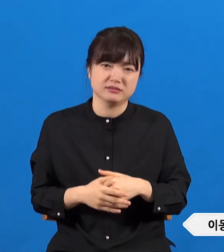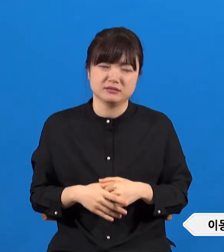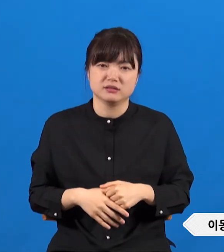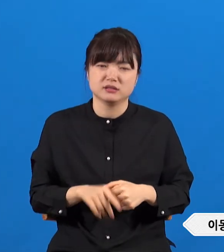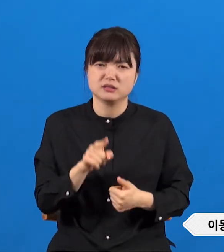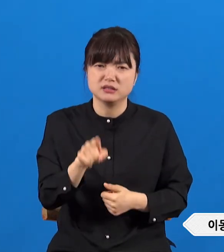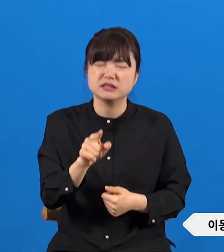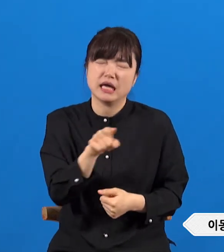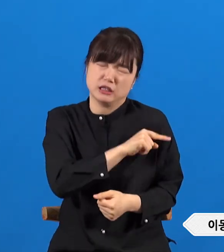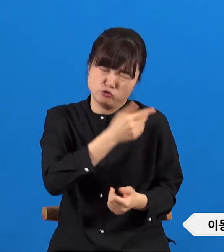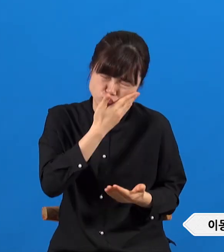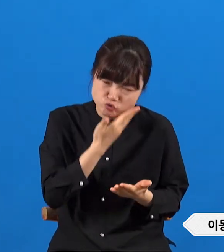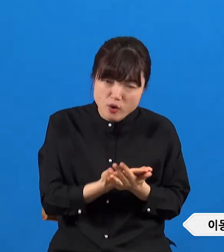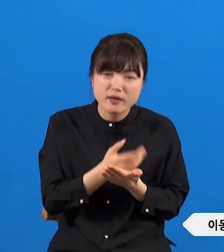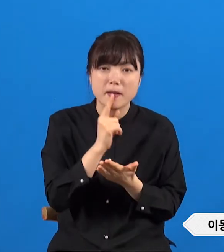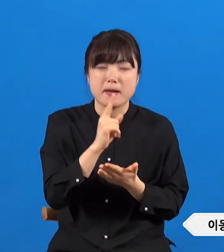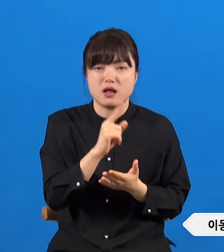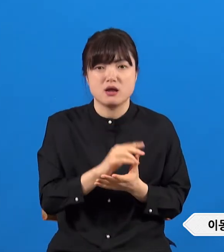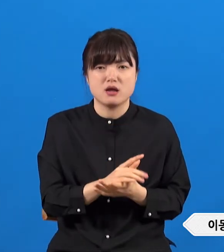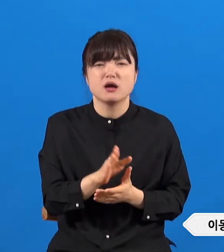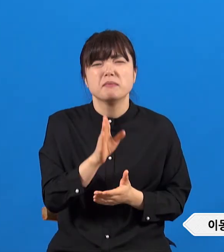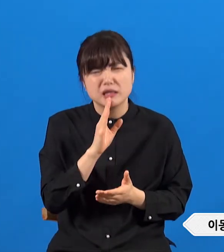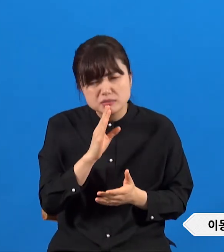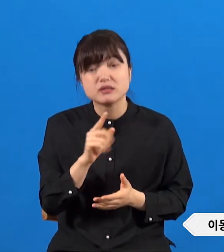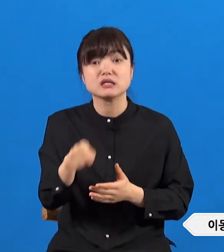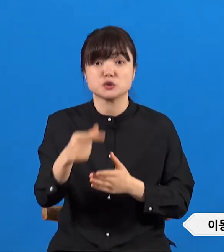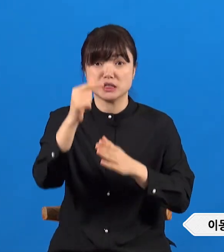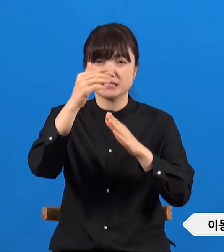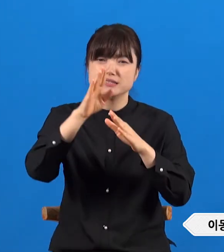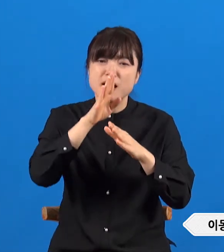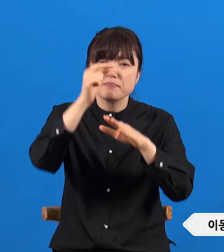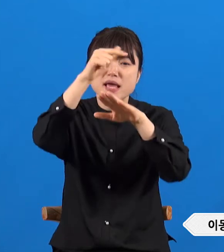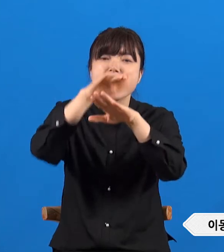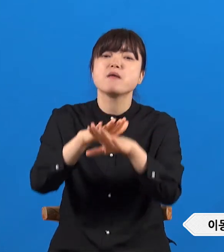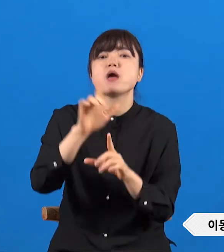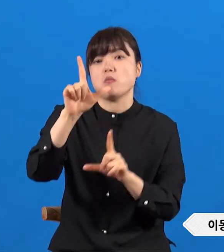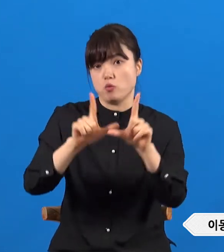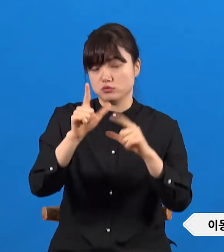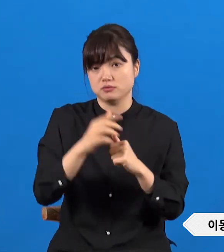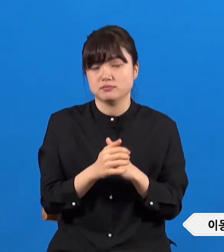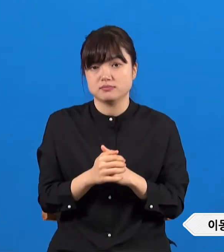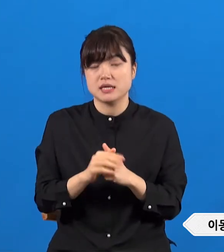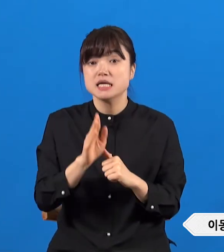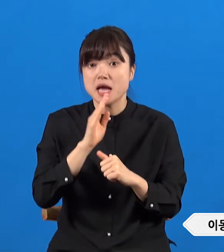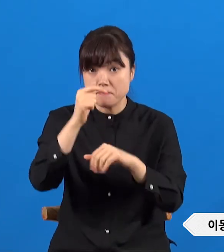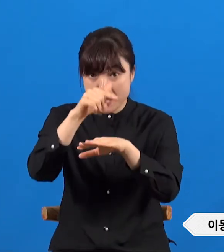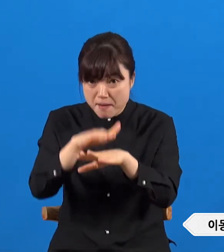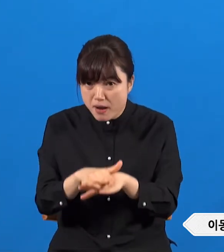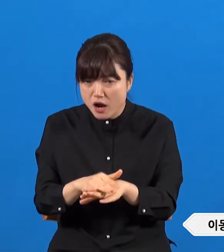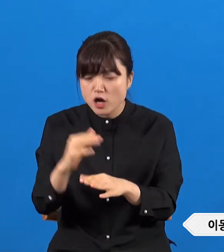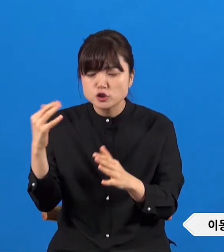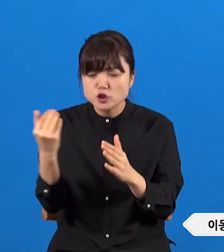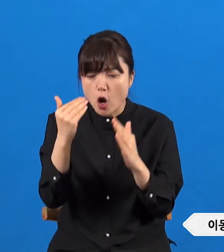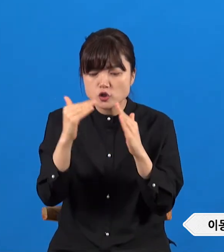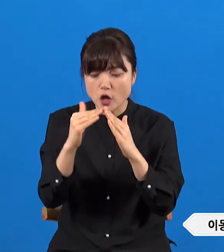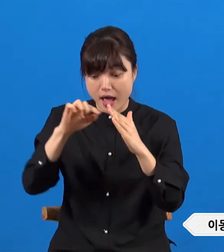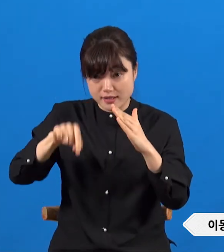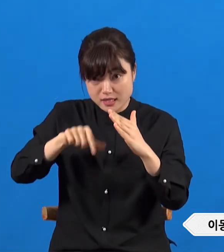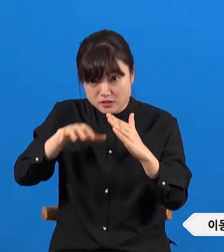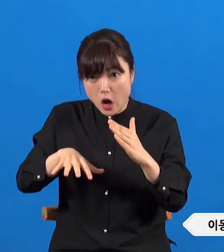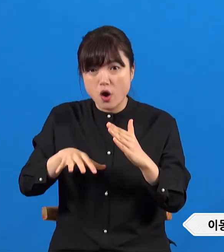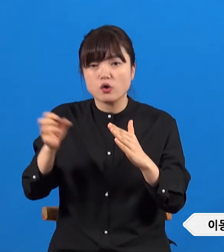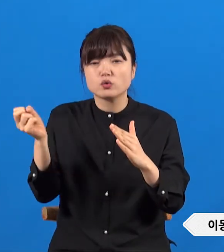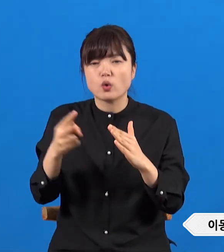그렇습니다. 그것이 바로 참된 예배의 본질이라는 것입니다. 이런 참된 예배가 성전 안에서뿐만